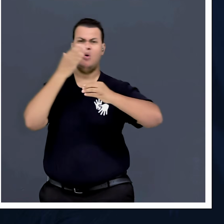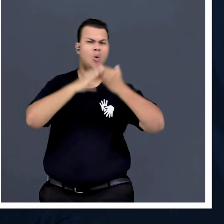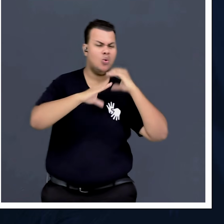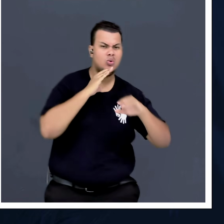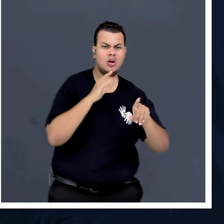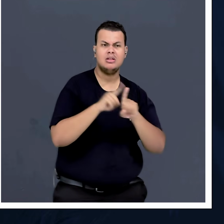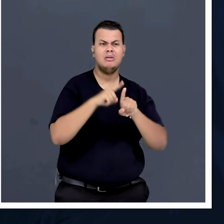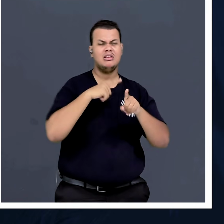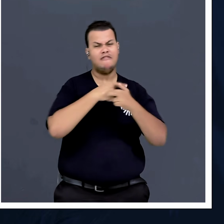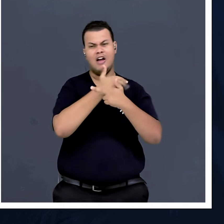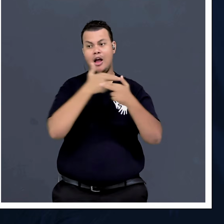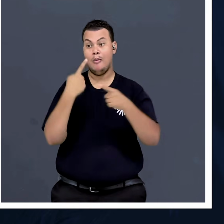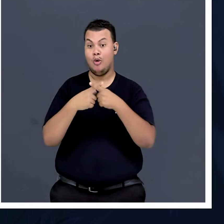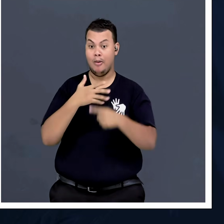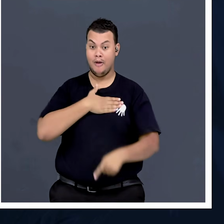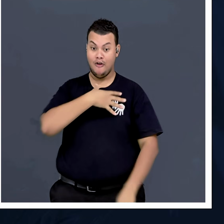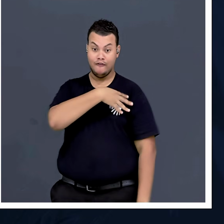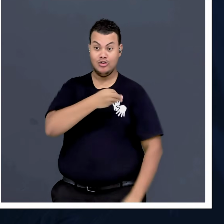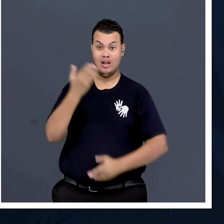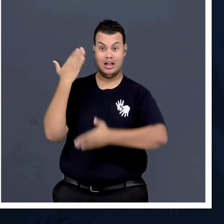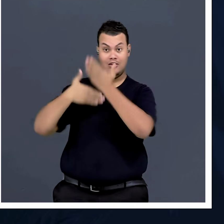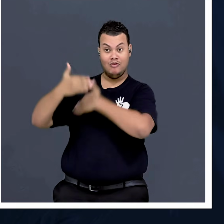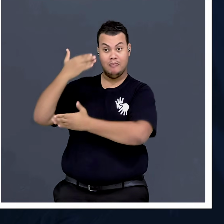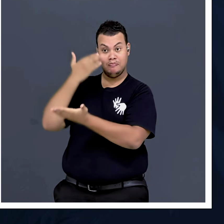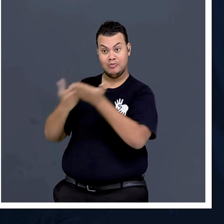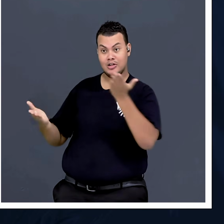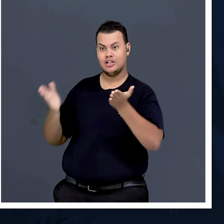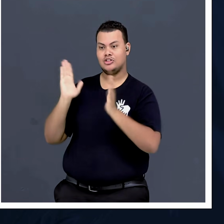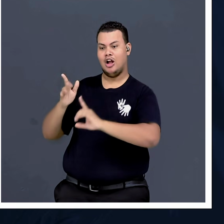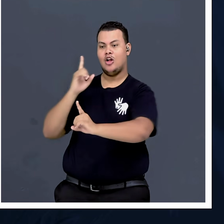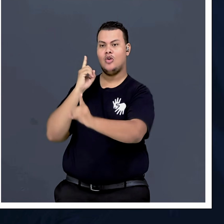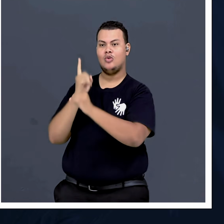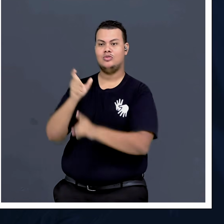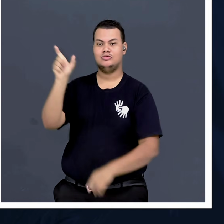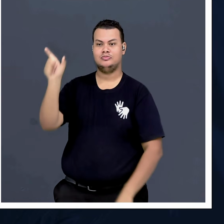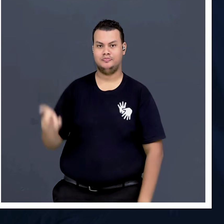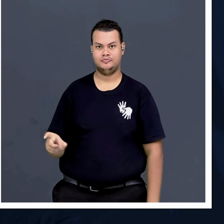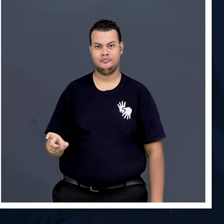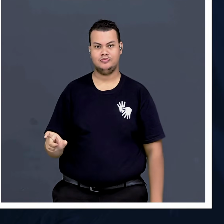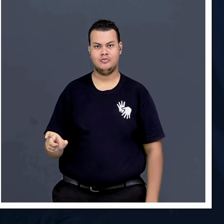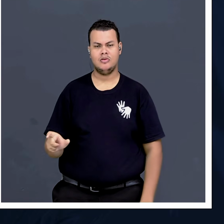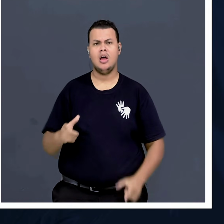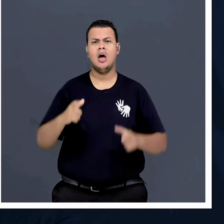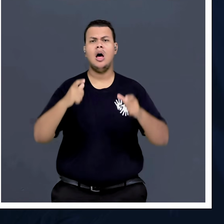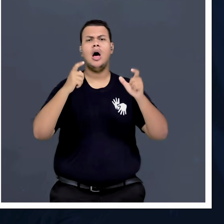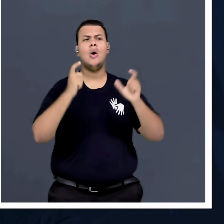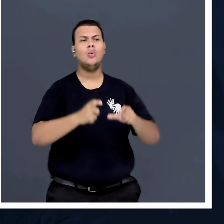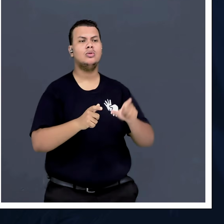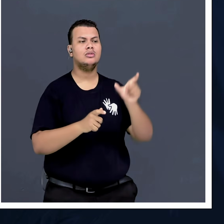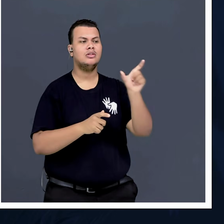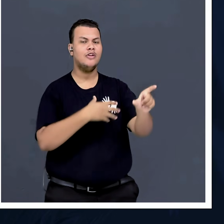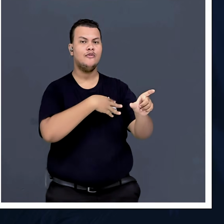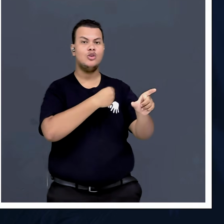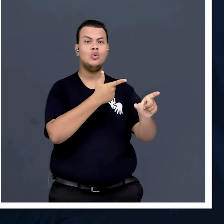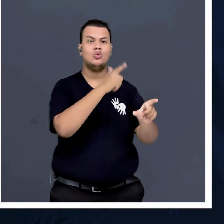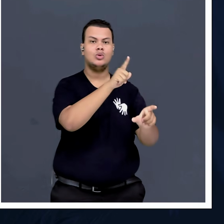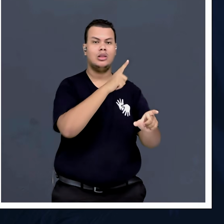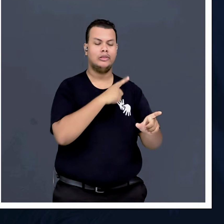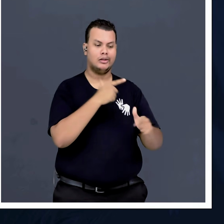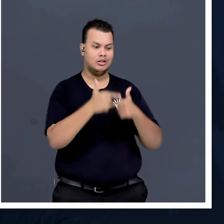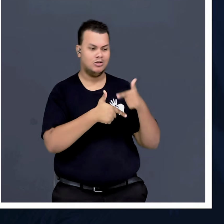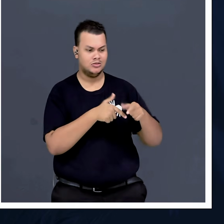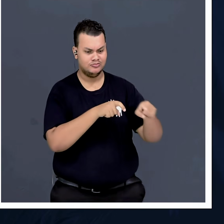música, dança, porque o meu filho que estava perdido foi encontrado. Onde está o irmão mais velho? Está no